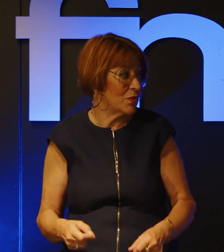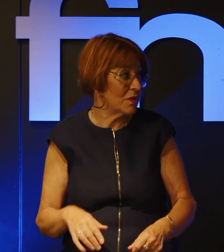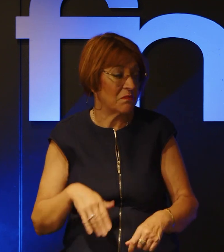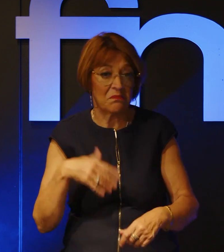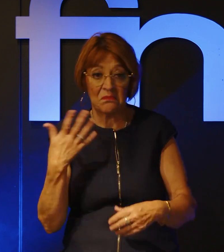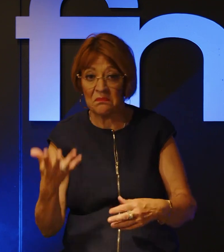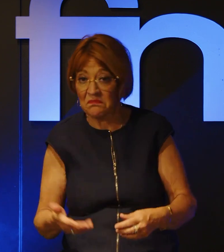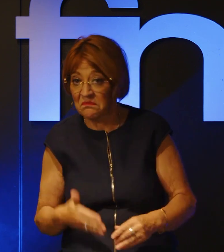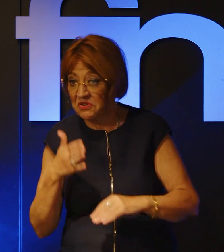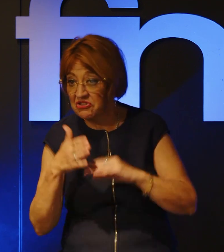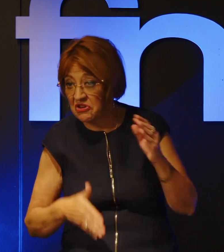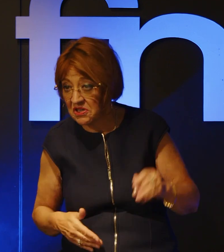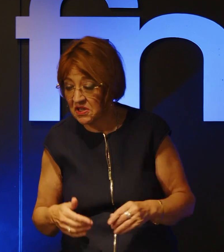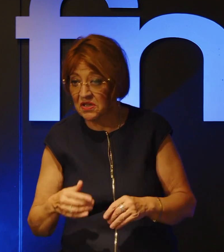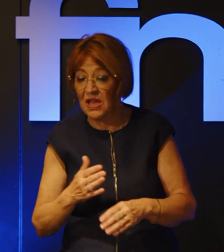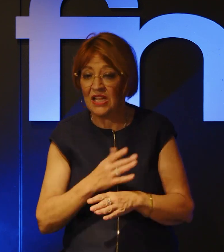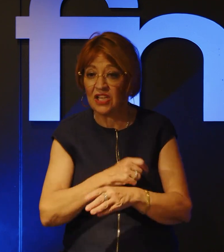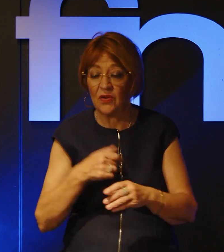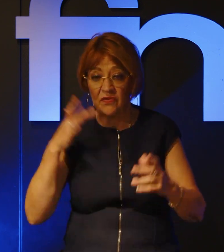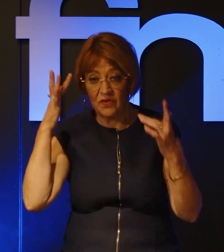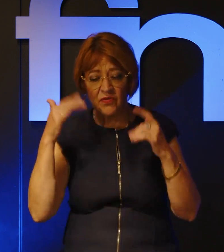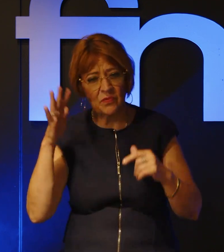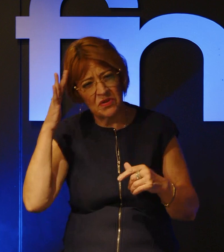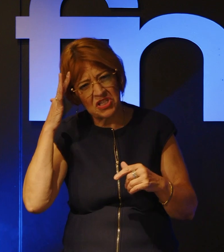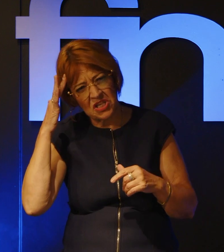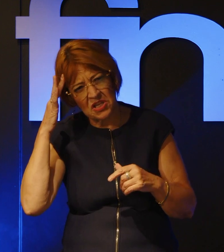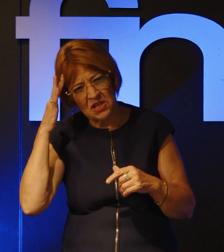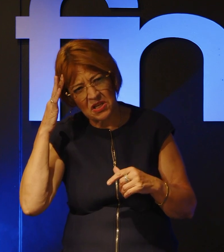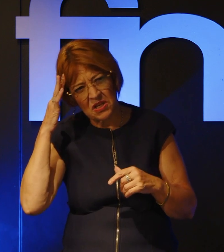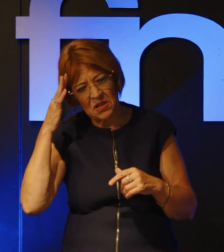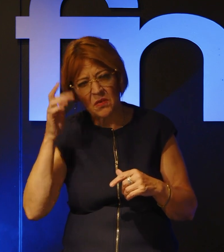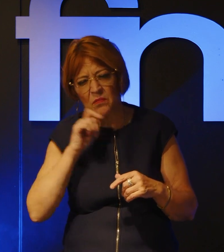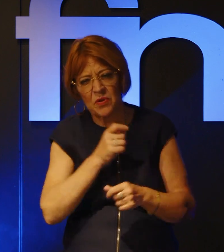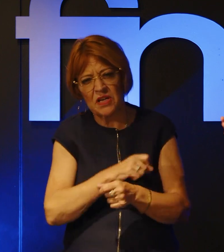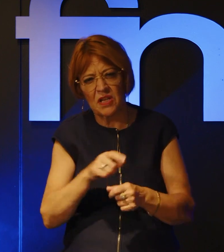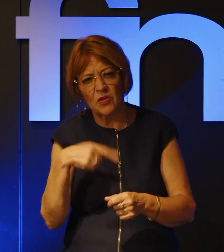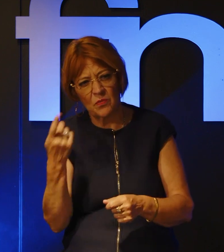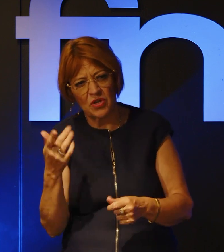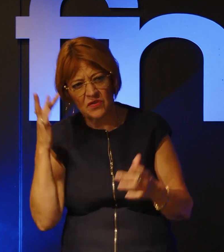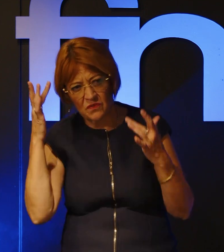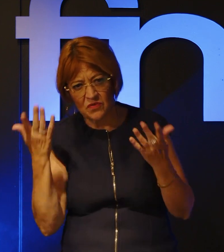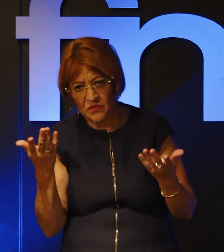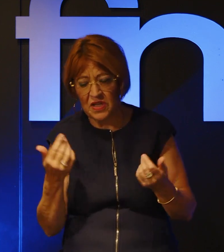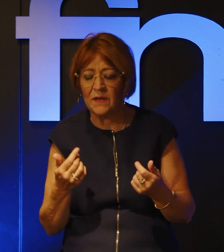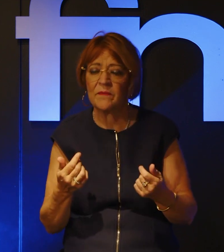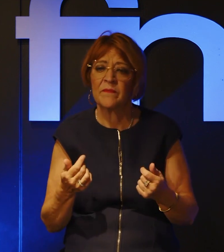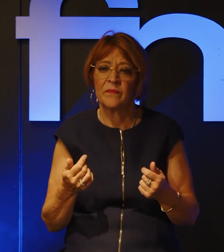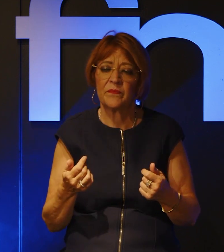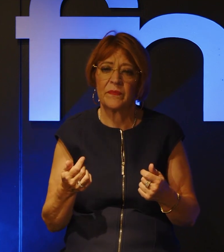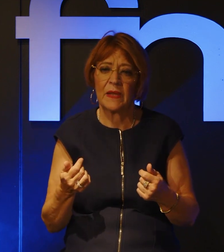Acidente porque no início antes de para arquitetura queria Filosofia mas depois achei que devia primeiro para arquitetura e depois para e depois para para